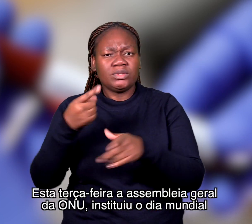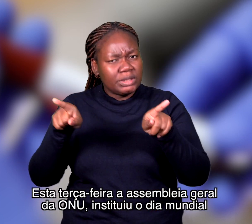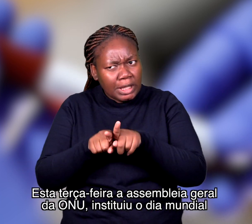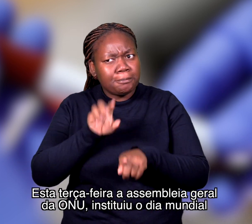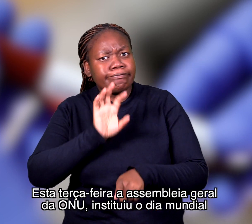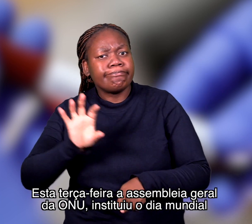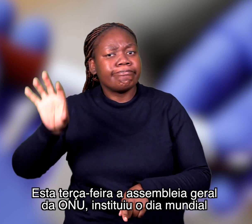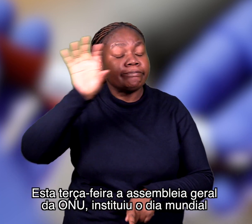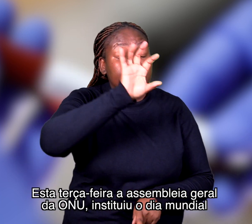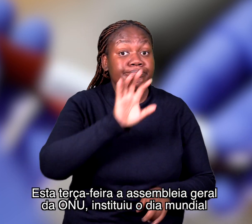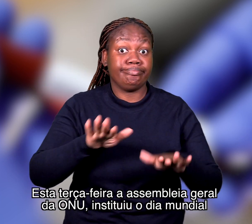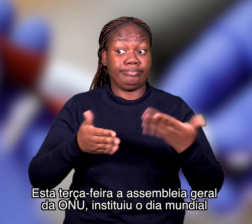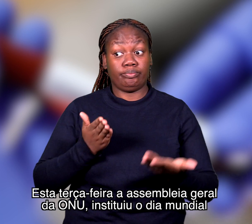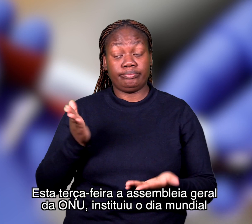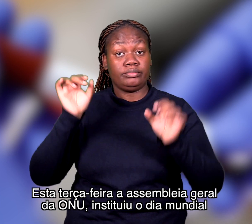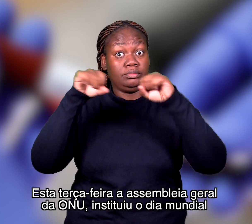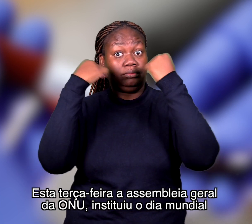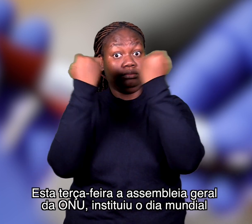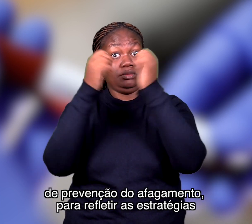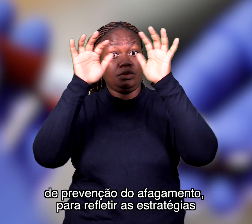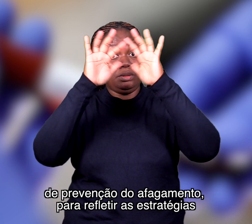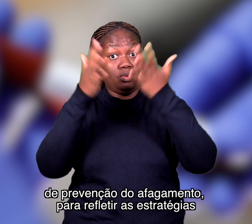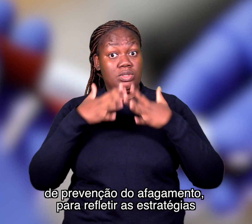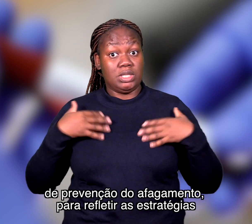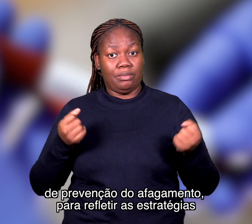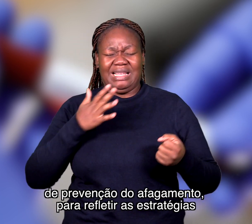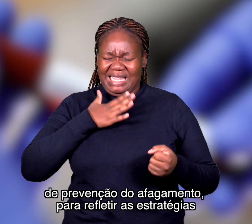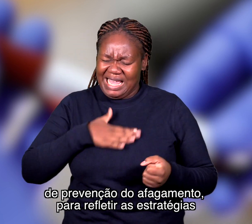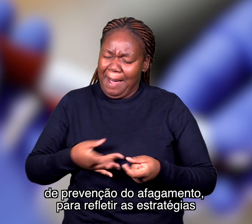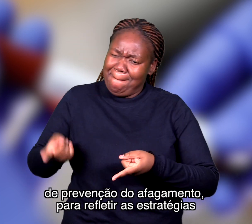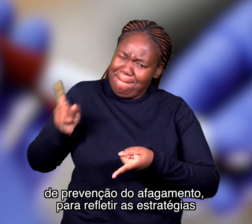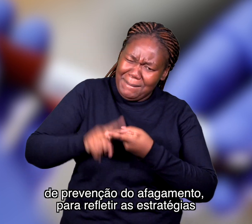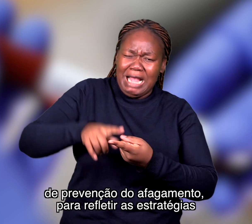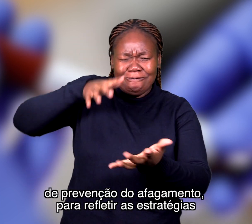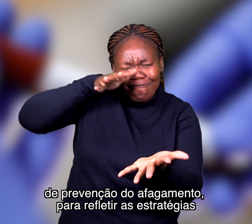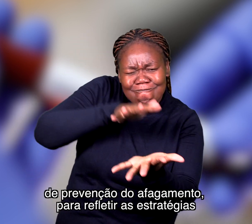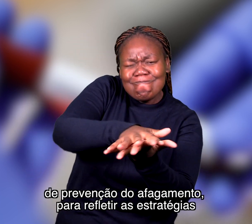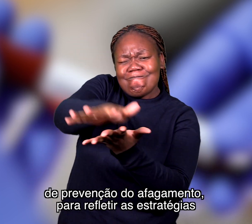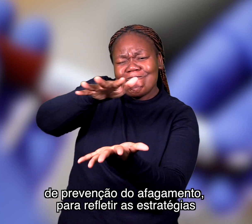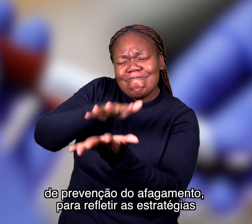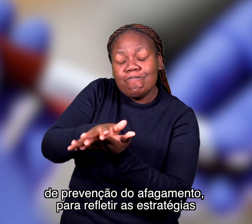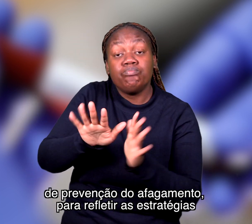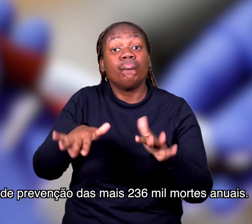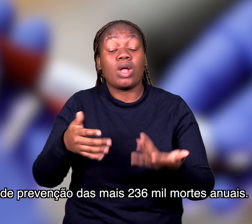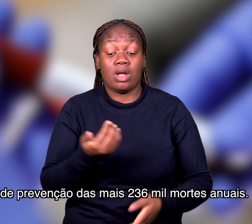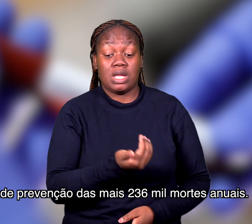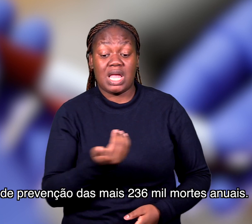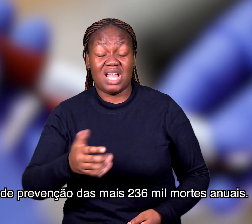-feira, a Assembleia Geral da ONU instituiu o Dia Mundial de Prevenção do Afogamento para refletir as estratégias de